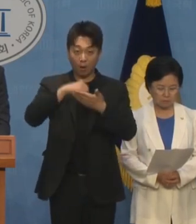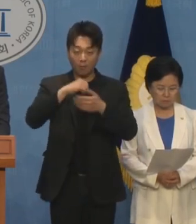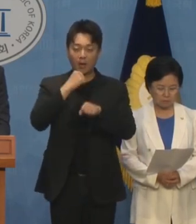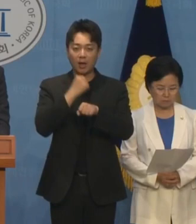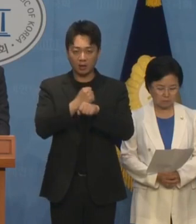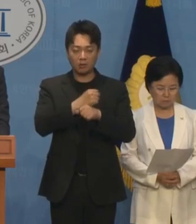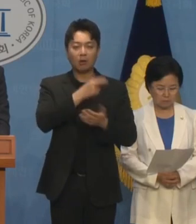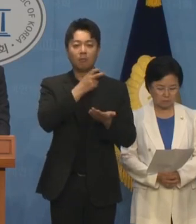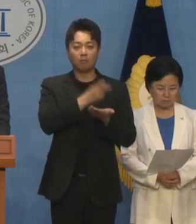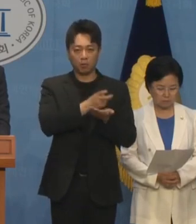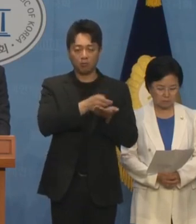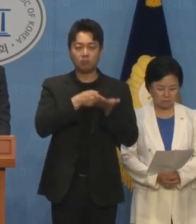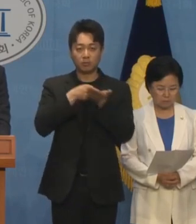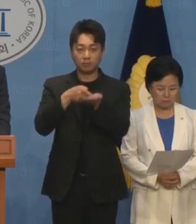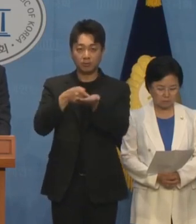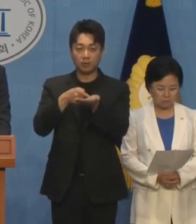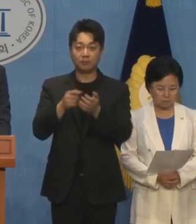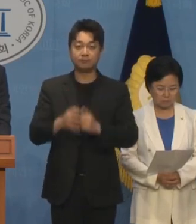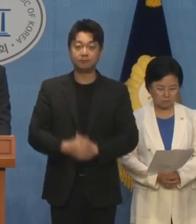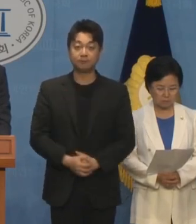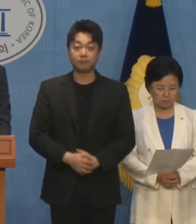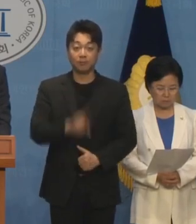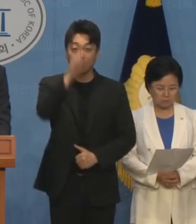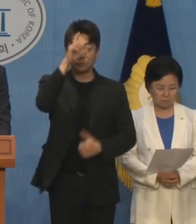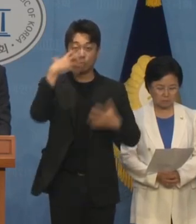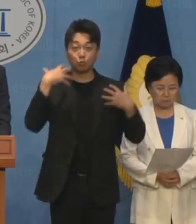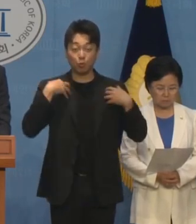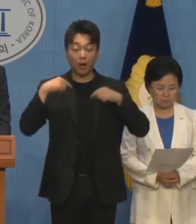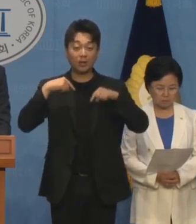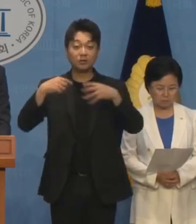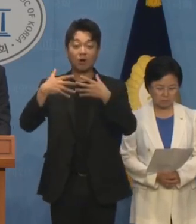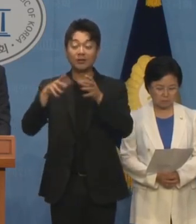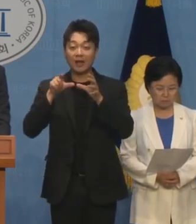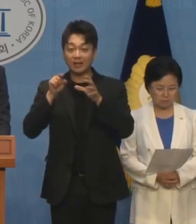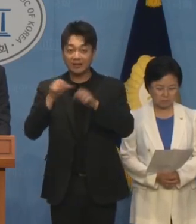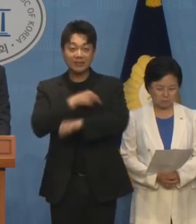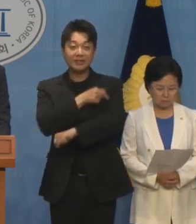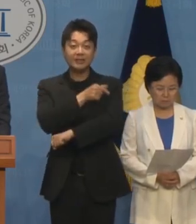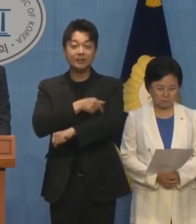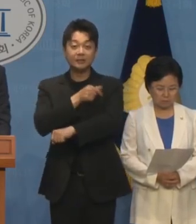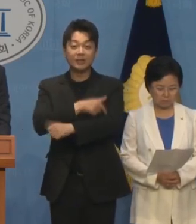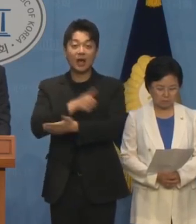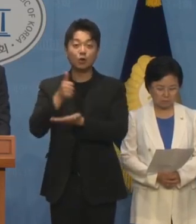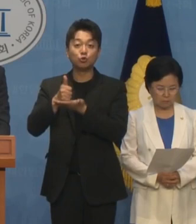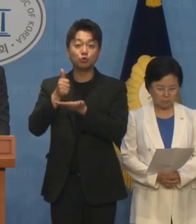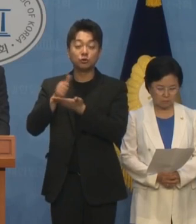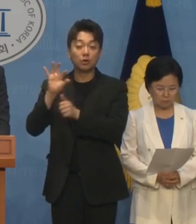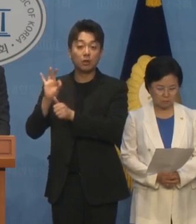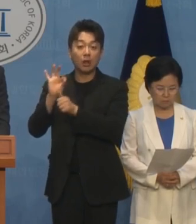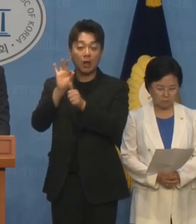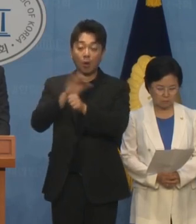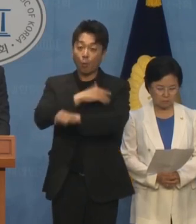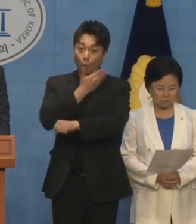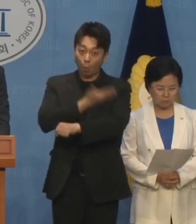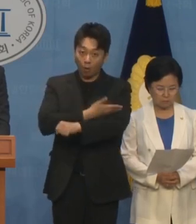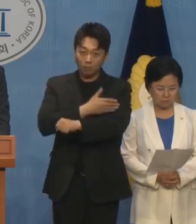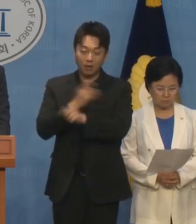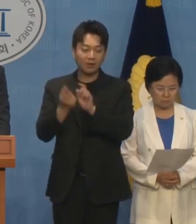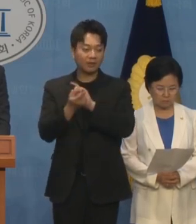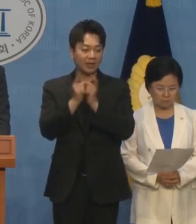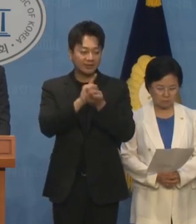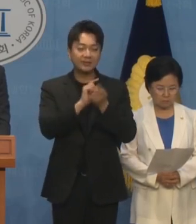대폭 늘리고 정부와 정당에 주어졌던 이사 추천 권한을 시민사회 등 외부에도